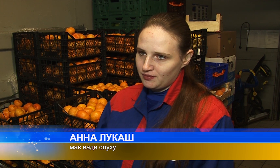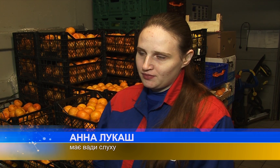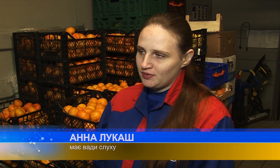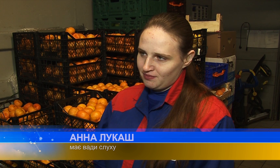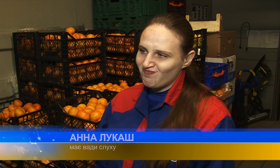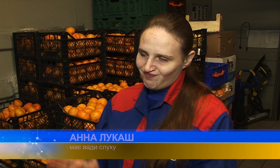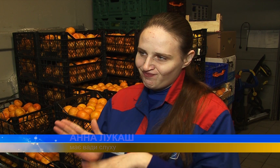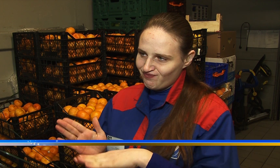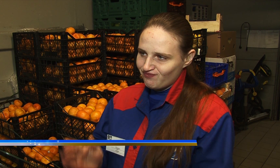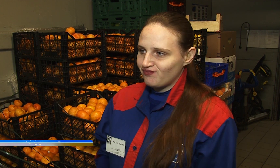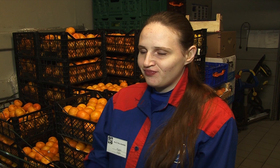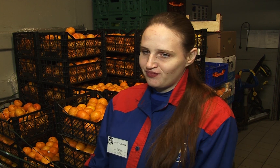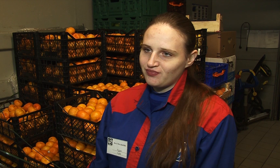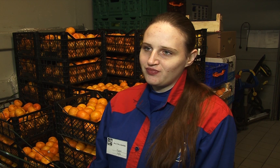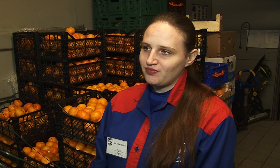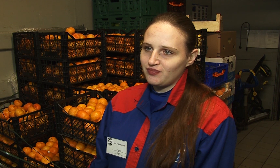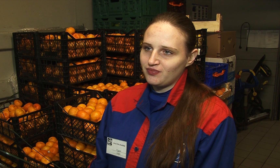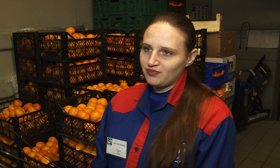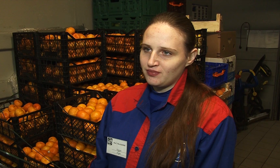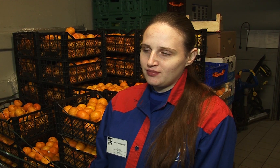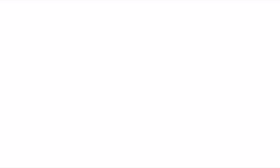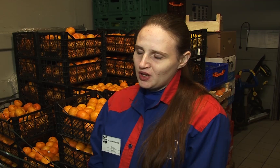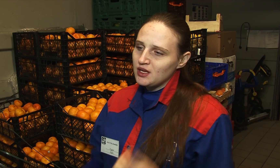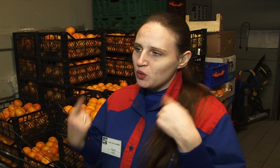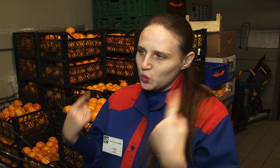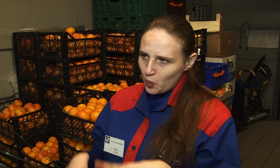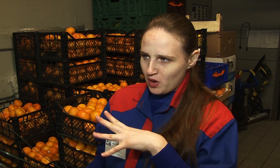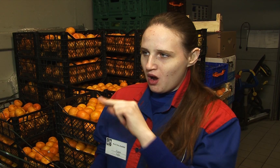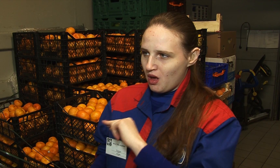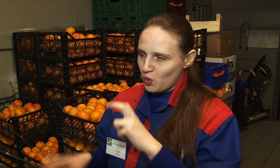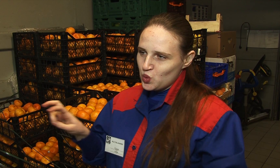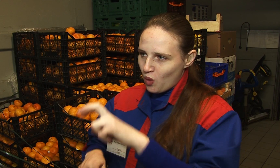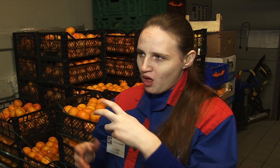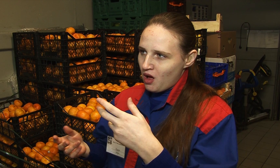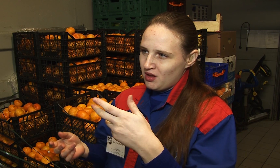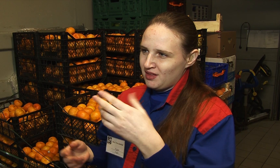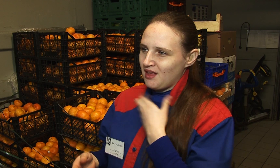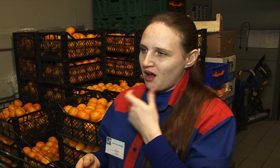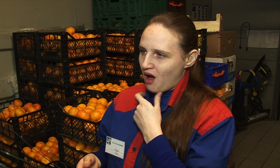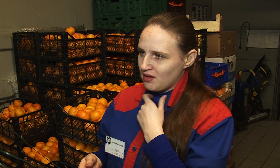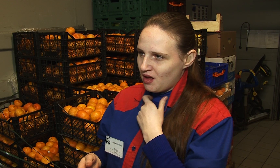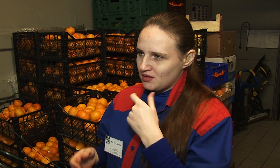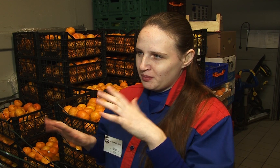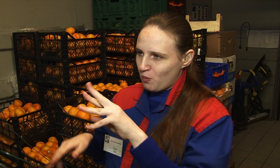як другосортна така робота. Дуже складно. Я тому була змушена